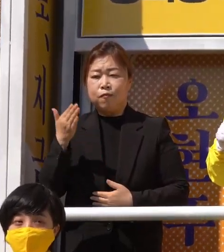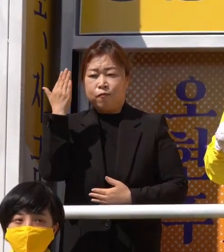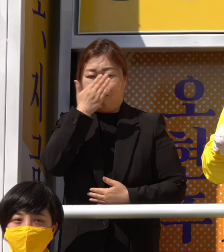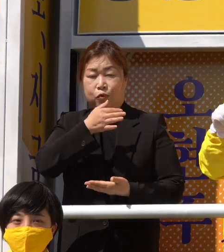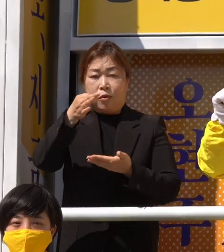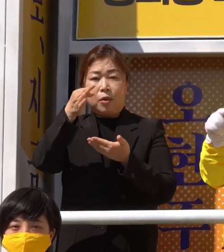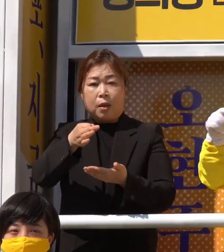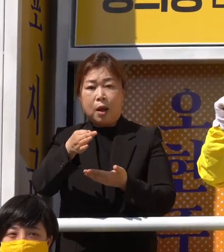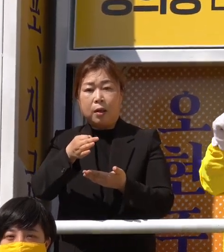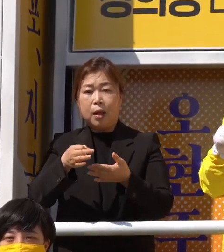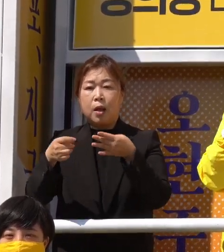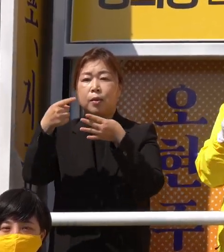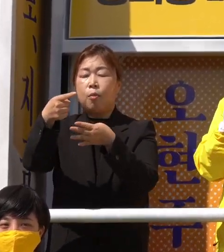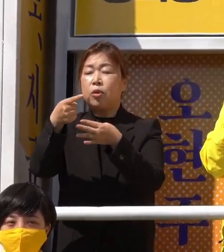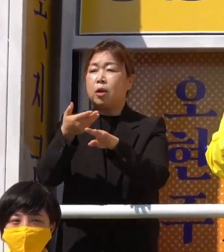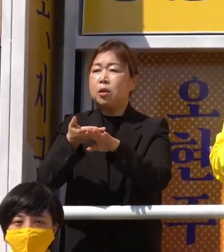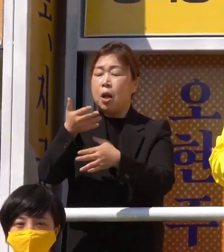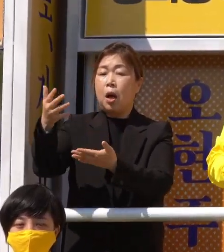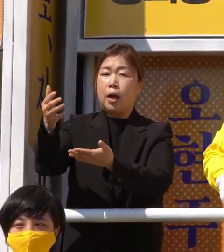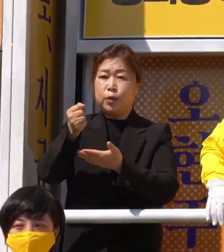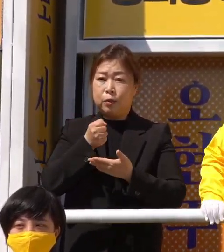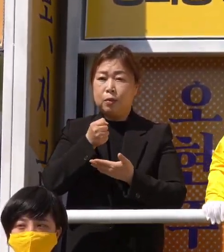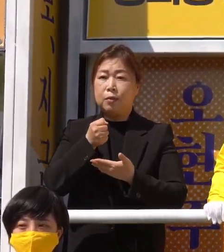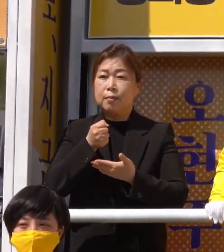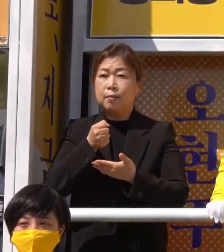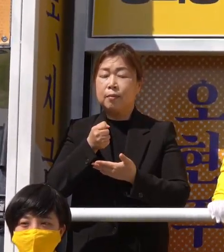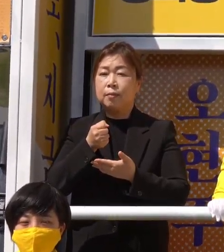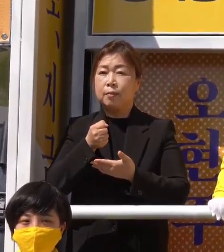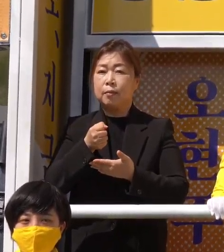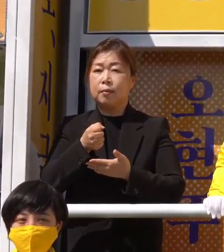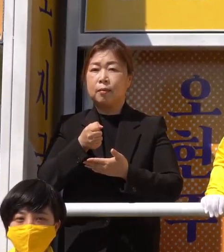순재산 4분의 1 이상을 갖고 있는